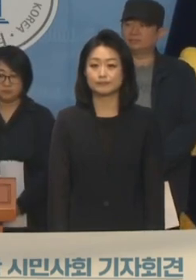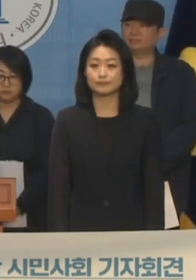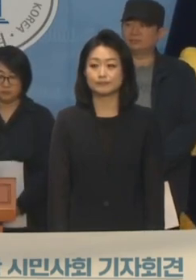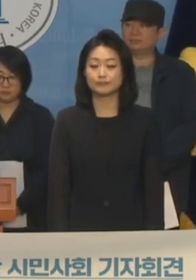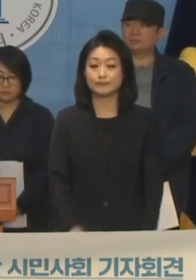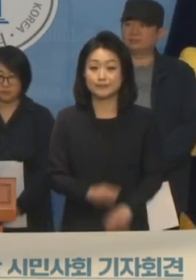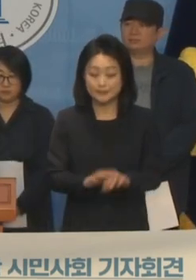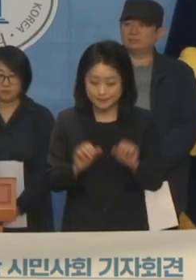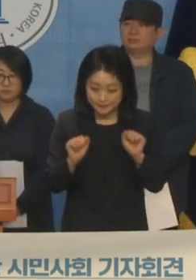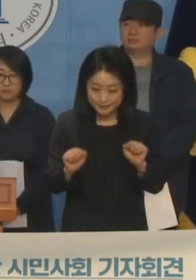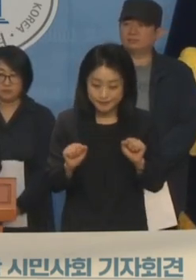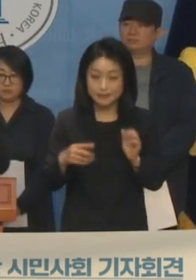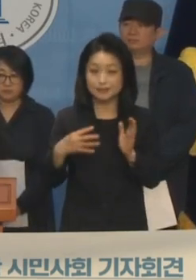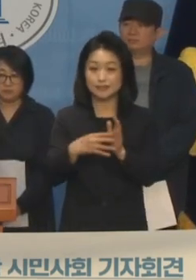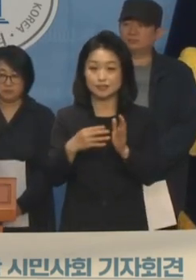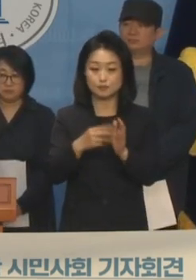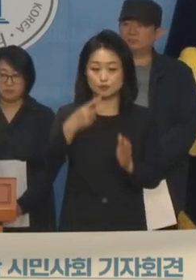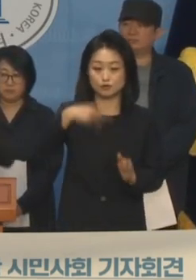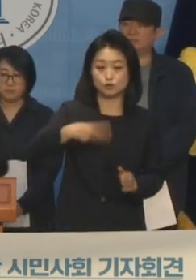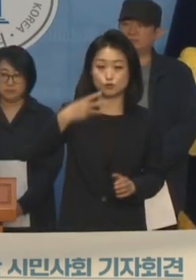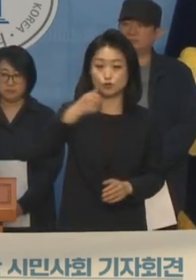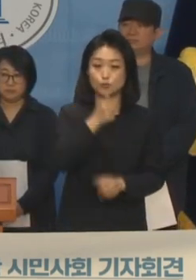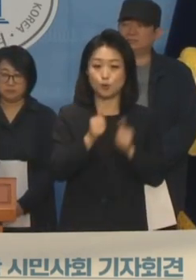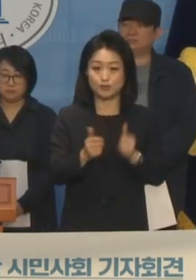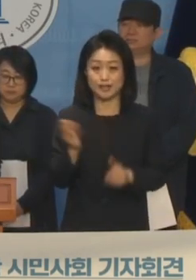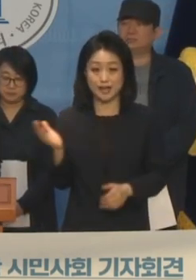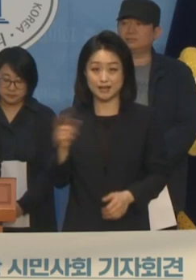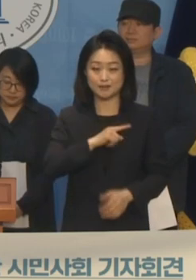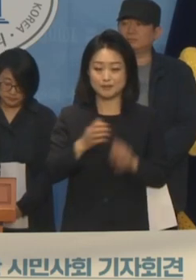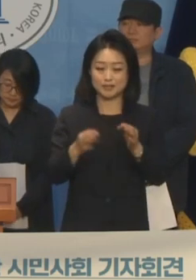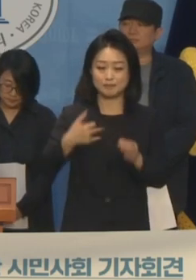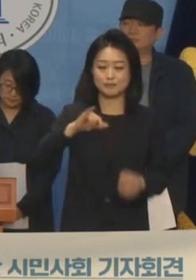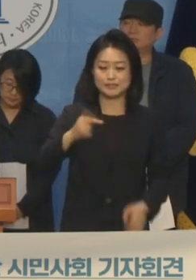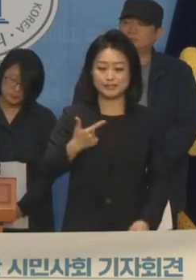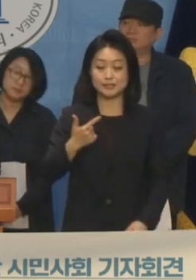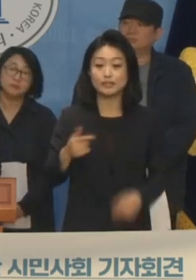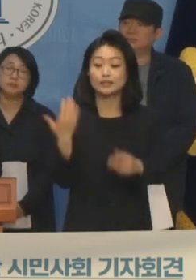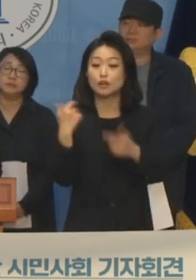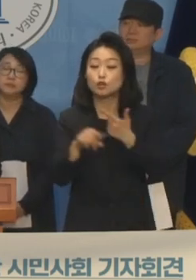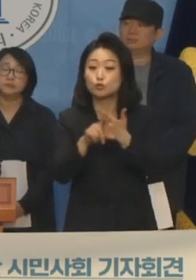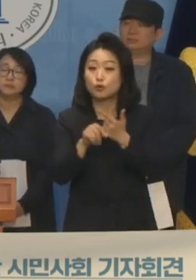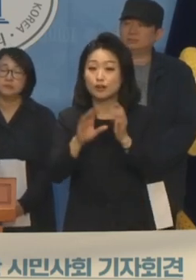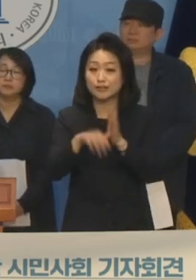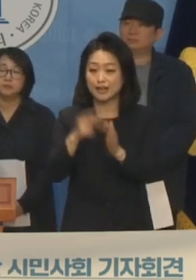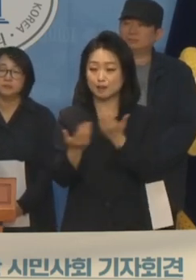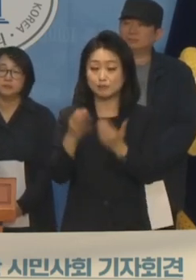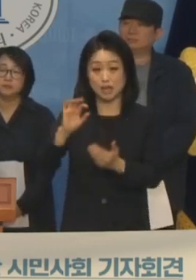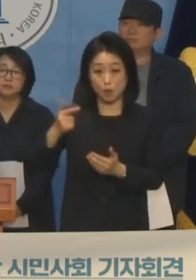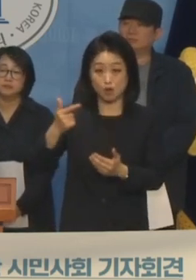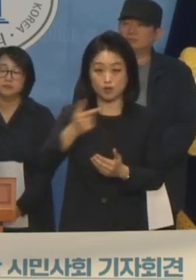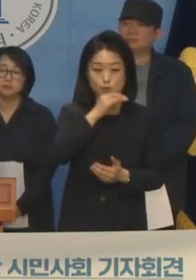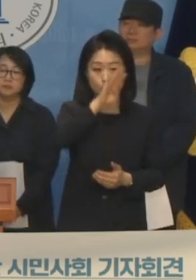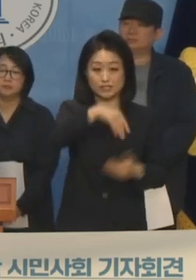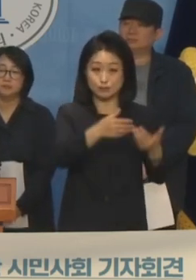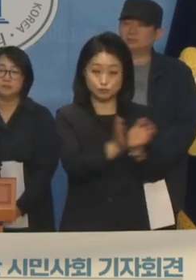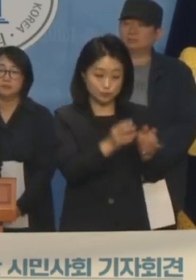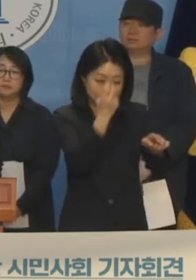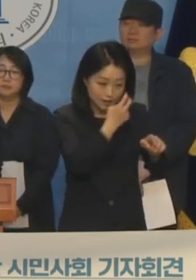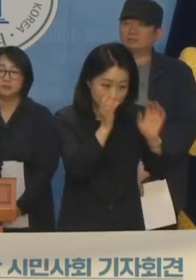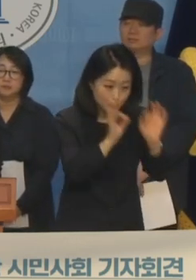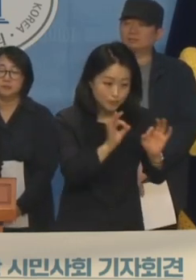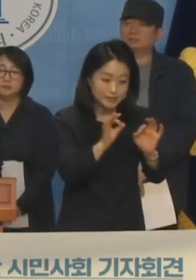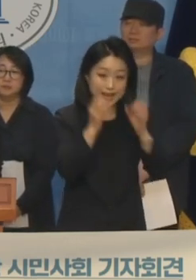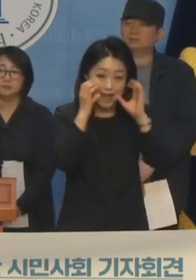네, 안녕하세요. 사단법인 두루의 김진입니다. 네, 지난 6월 감사원은 보건복지부 정기감사 이후 신생아